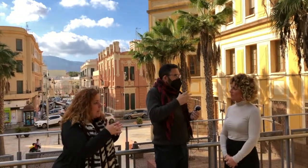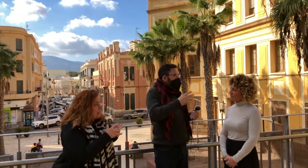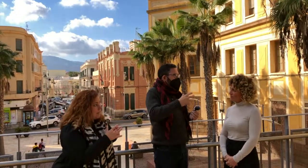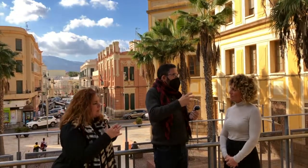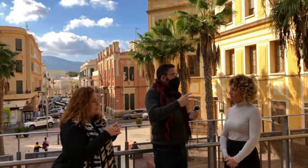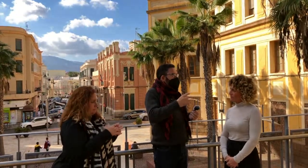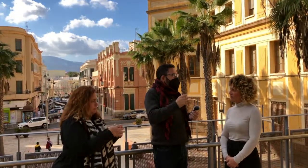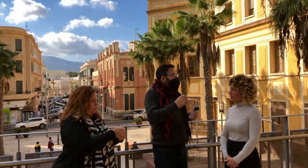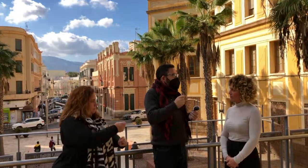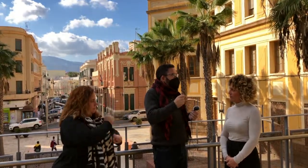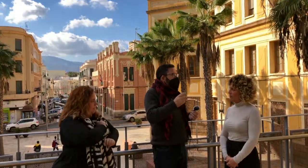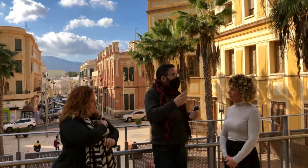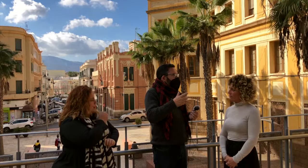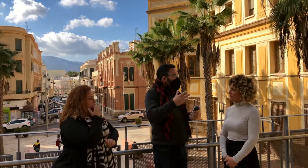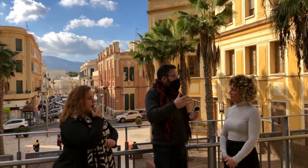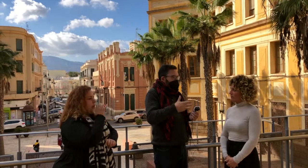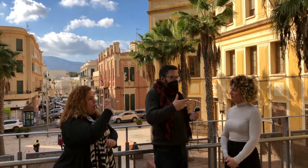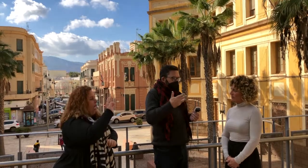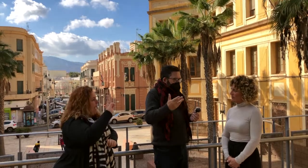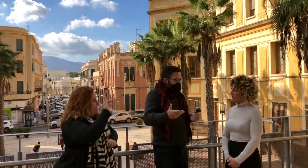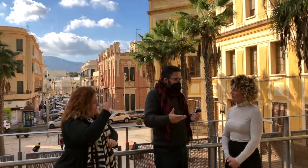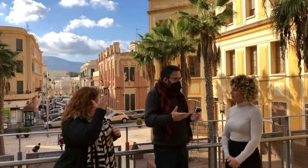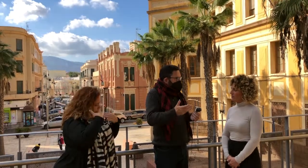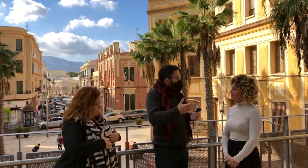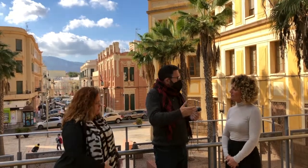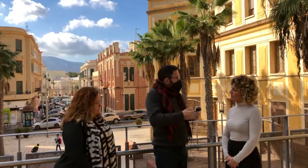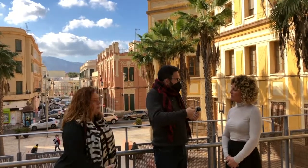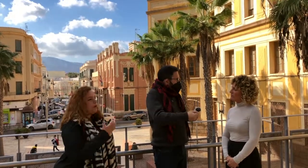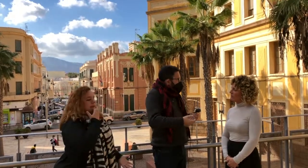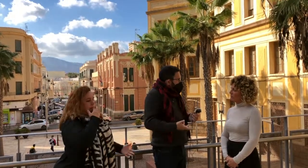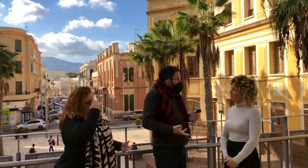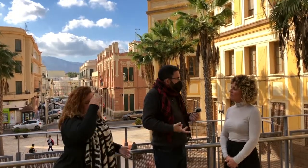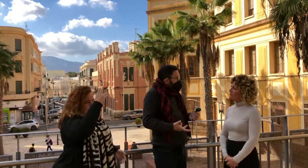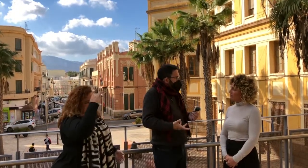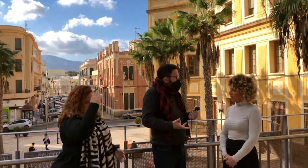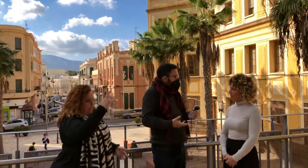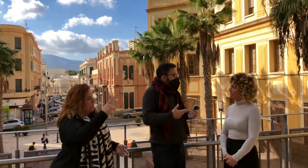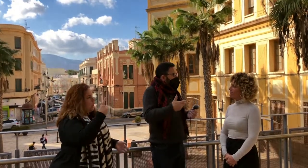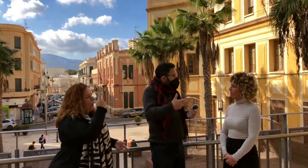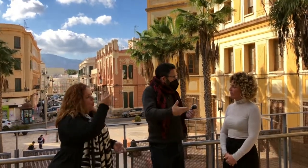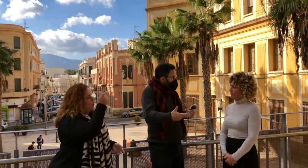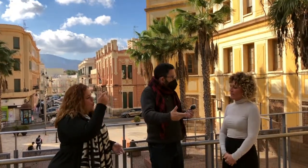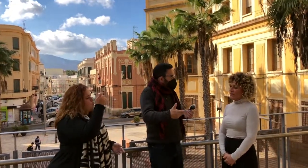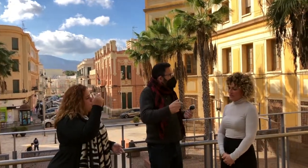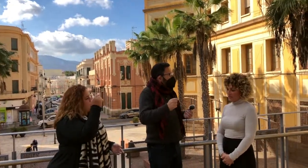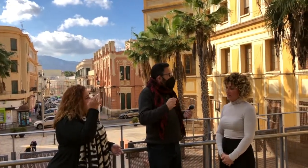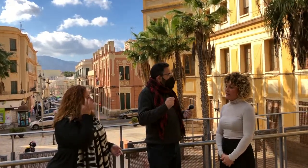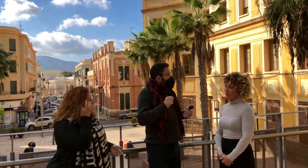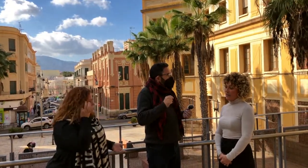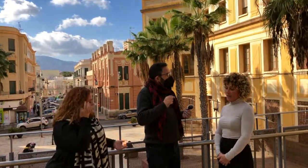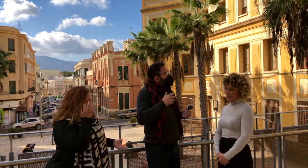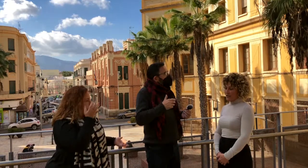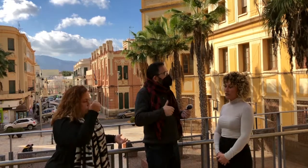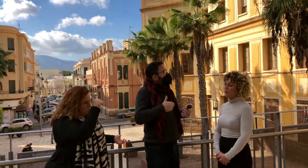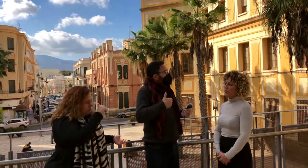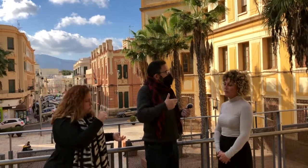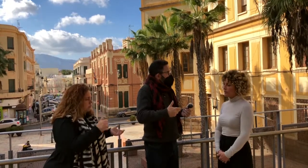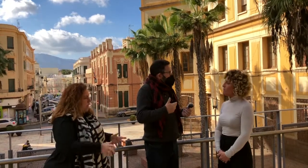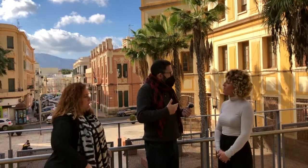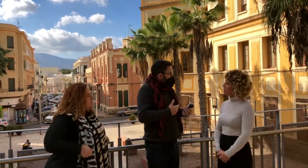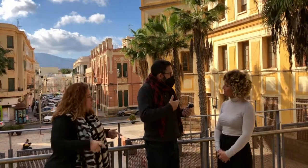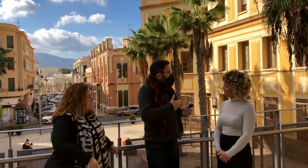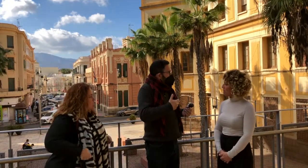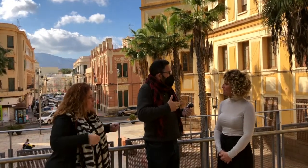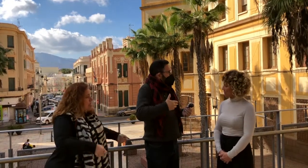caso, cuando hay un problema, imaginemos un chico en silla de ruedas, hay que facilitarle la opción de que pueda